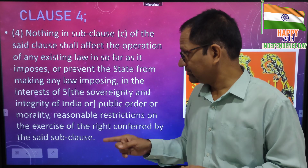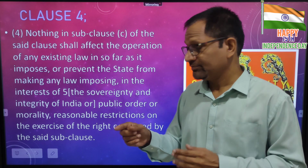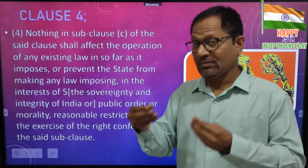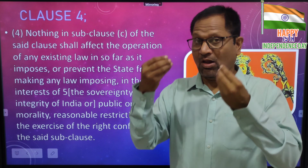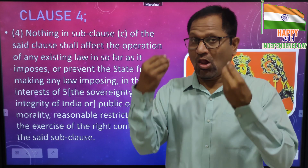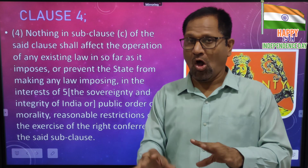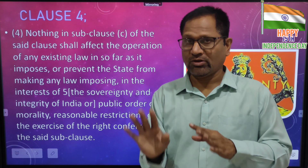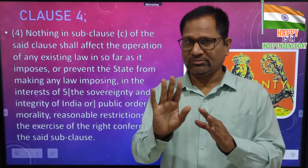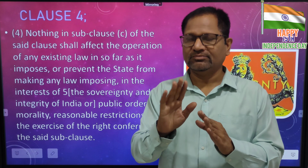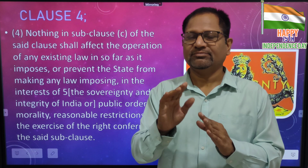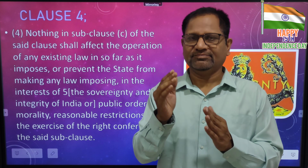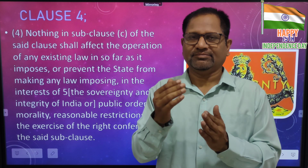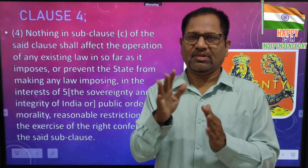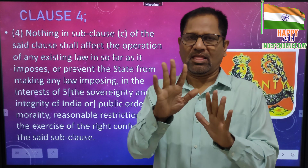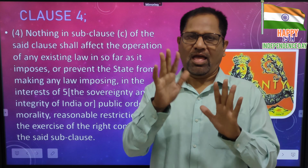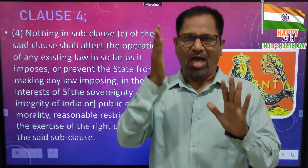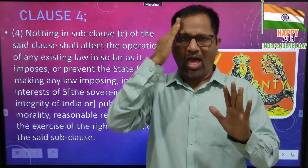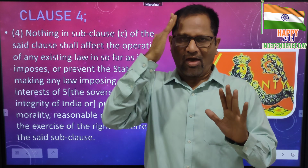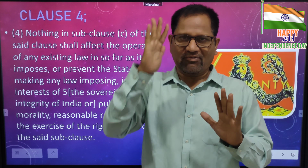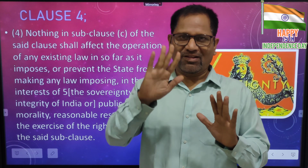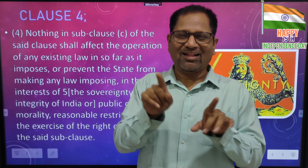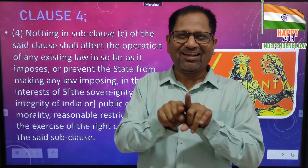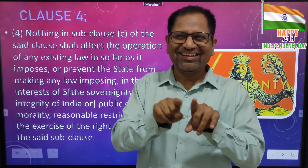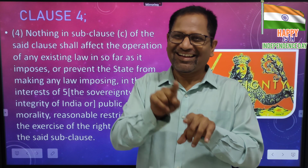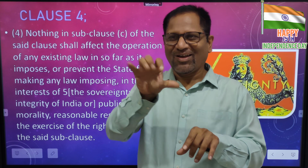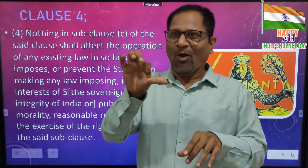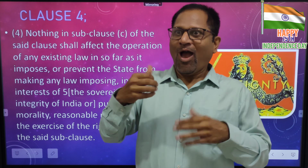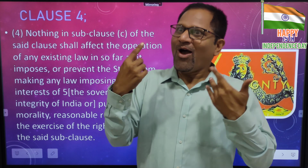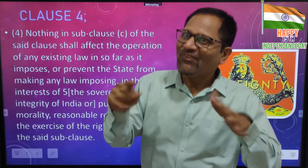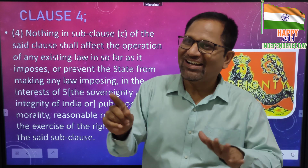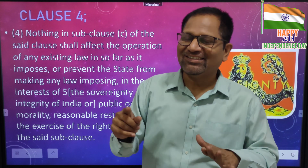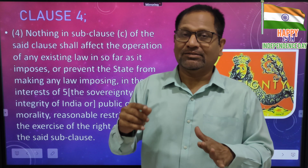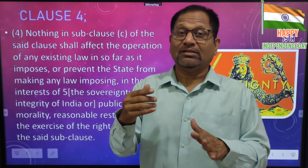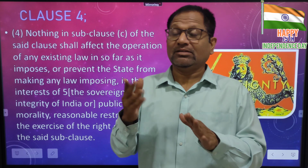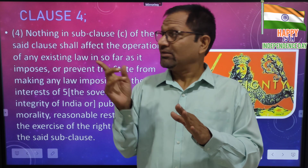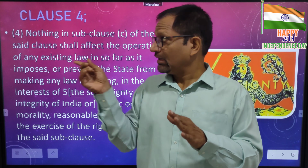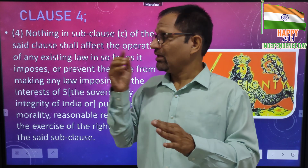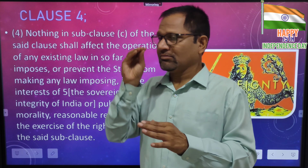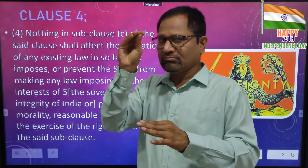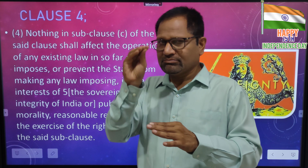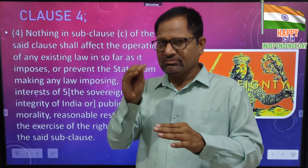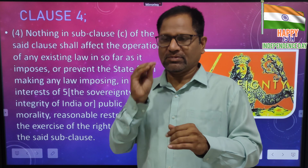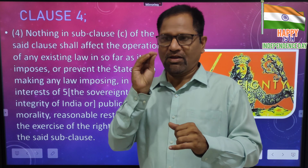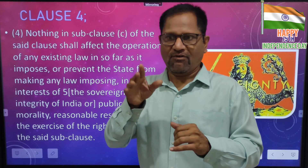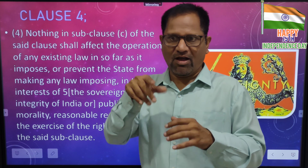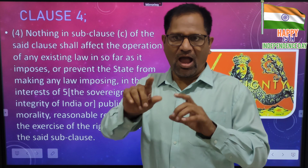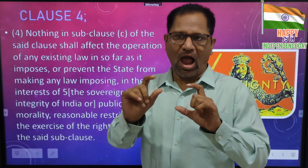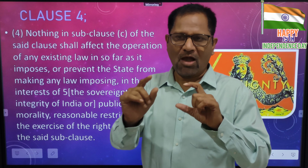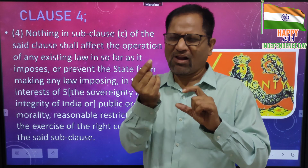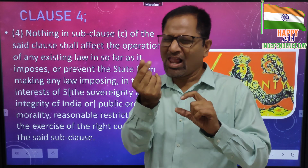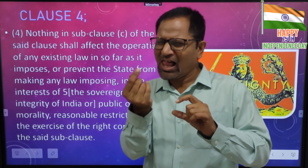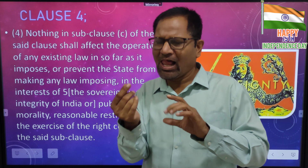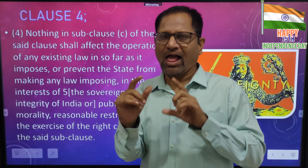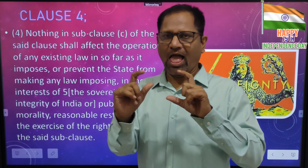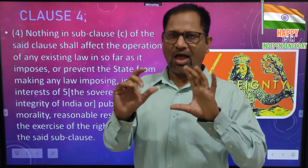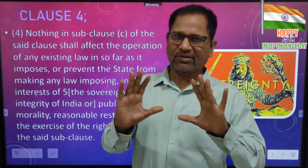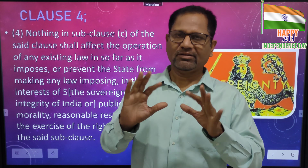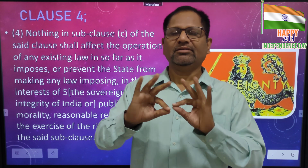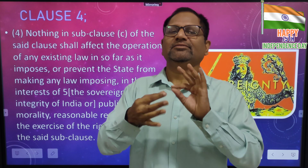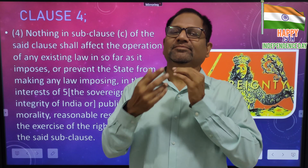गया है। तो ये चीज़ जो है बहुत हमको ध्यान रखनी होगी। हमें जो मौलिक अधिकार दिए गए हैं उसमें कुछ